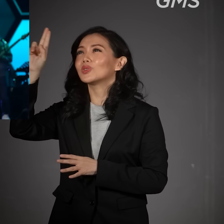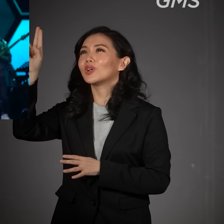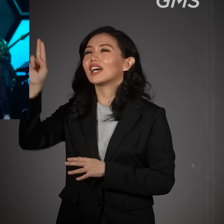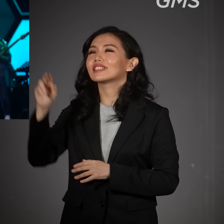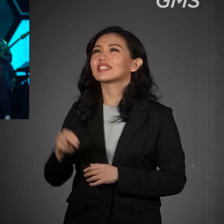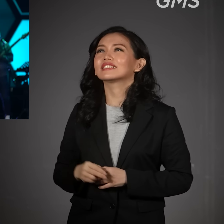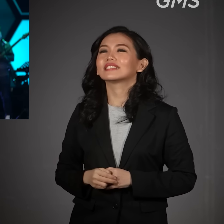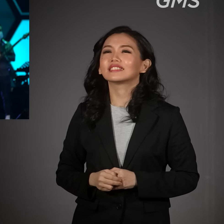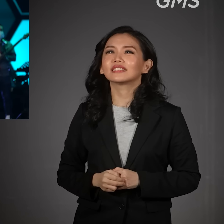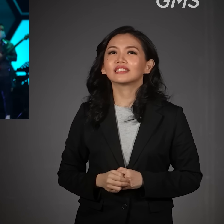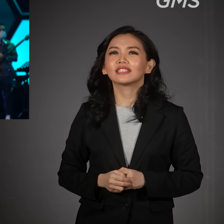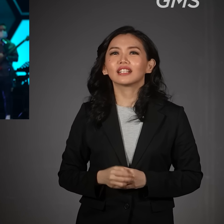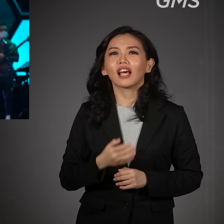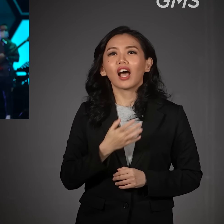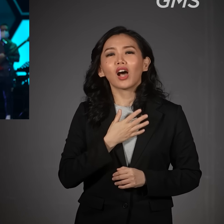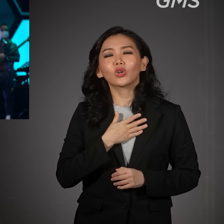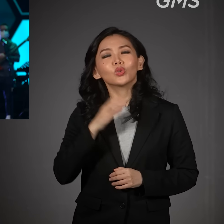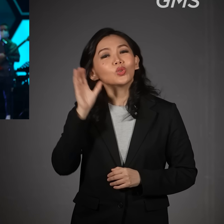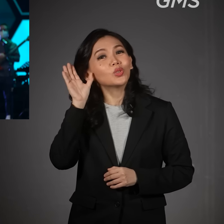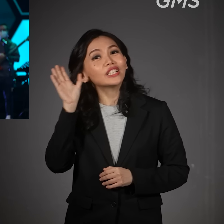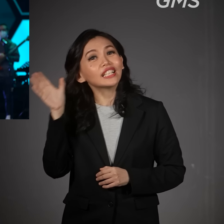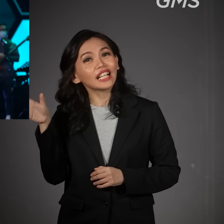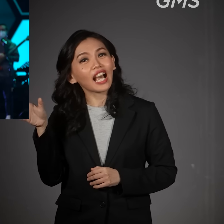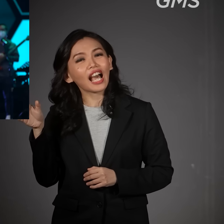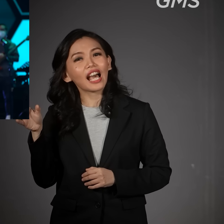Ku dengar tentang-Mu,